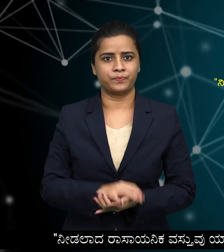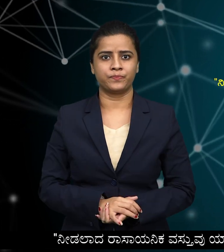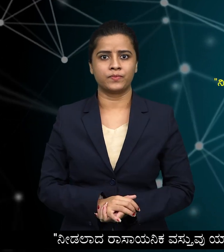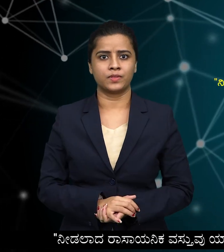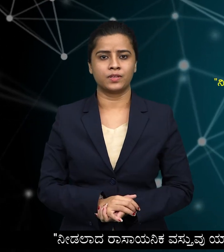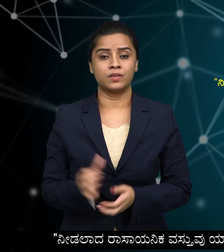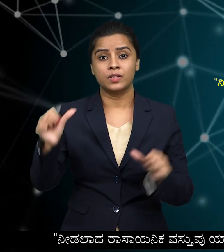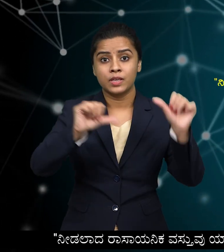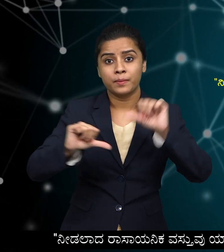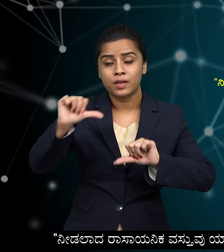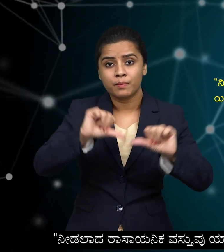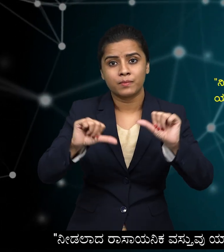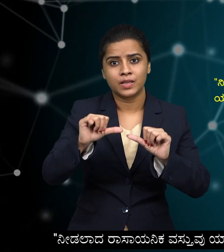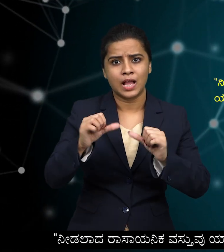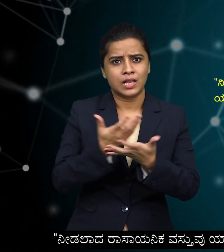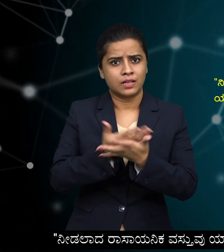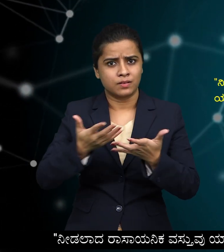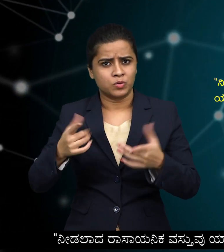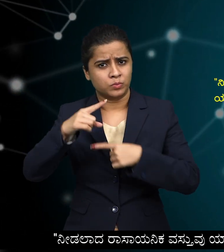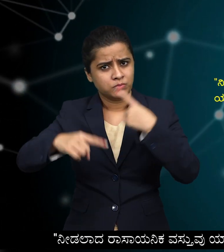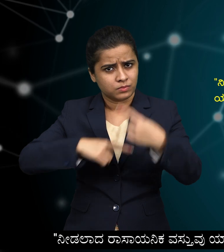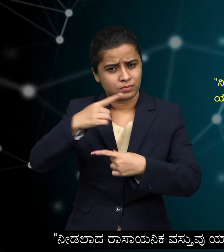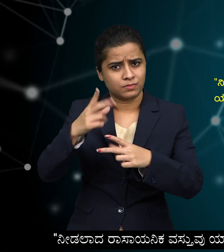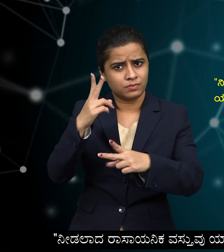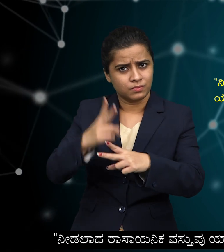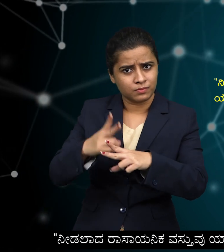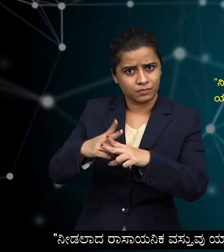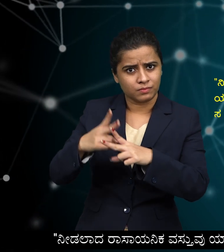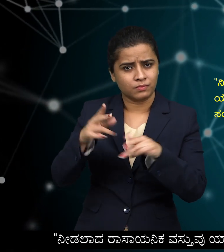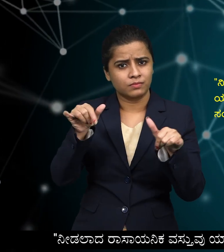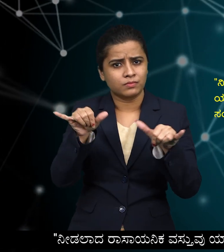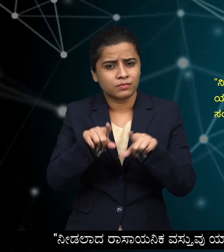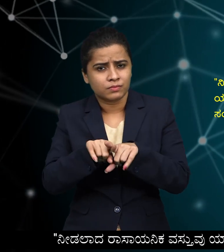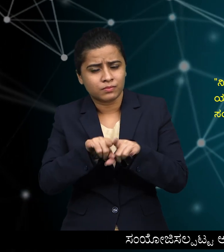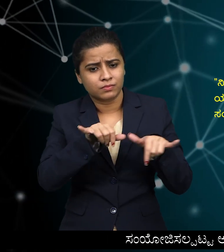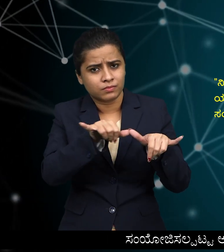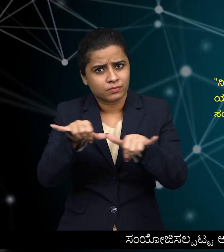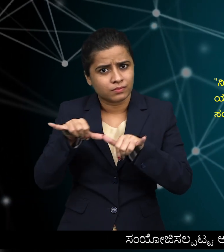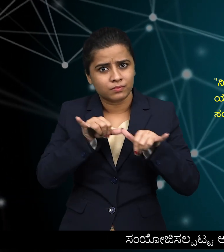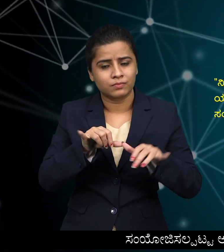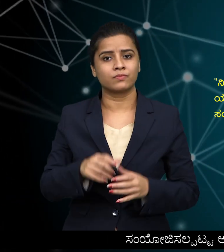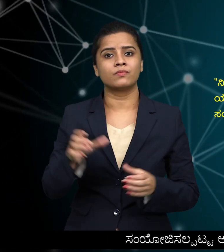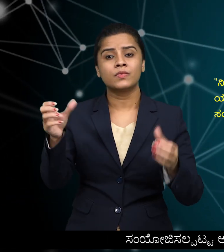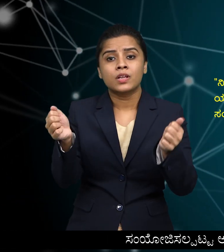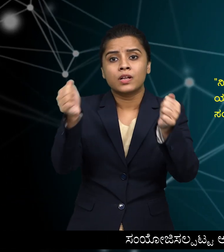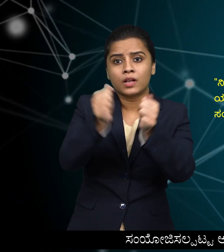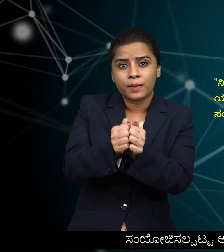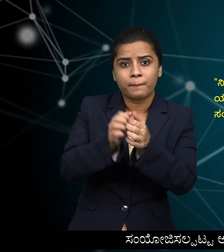ನೀಡಲಾದ ರಾಸಾಯನಿಕ ವಸ್ತುವು ಯಾವಾಗಲೂ ದ್ರವ್ಯರಾಶಿಯಿಂದ ಸ್ಥಿರ ಪ್ರಮಾಣದಲ್ಲಿ ಸಂಯೋಜಿಸಲ್ಪಟ್ಟದೆ ಅದೇ